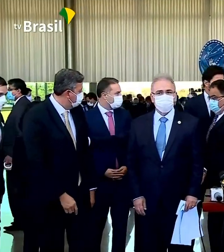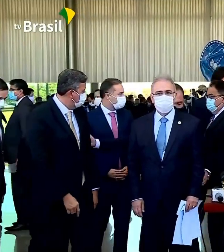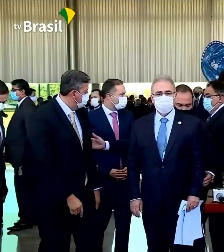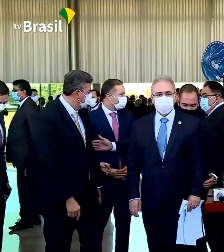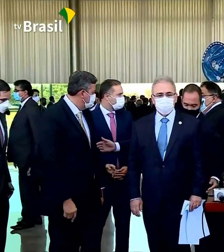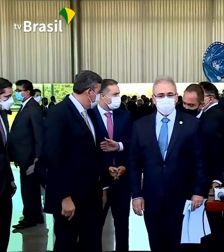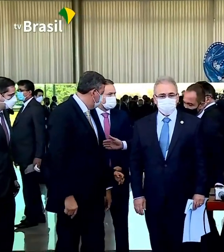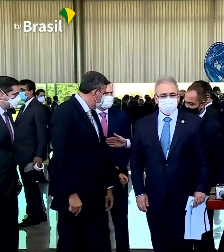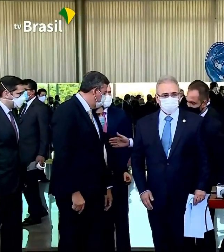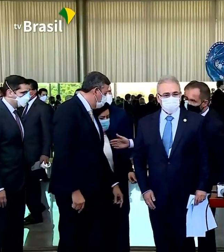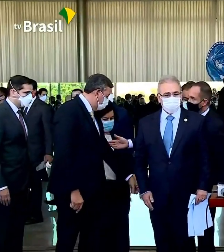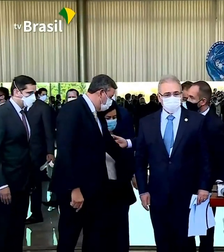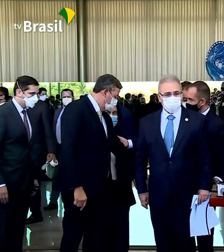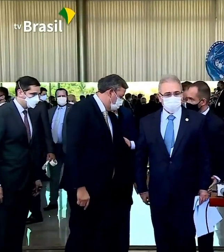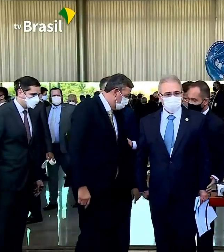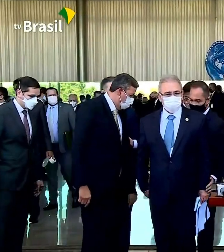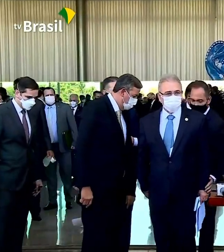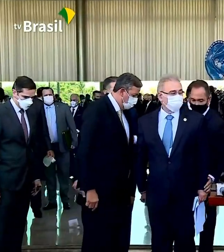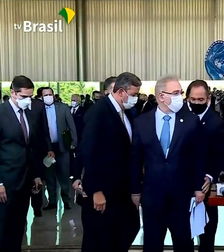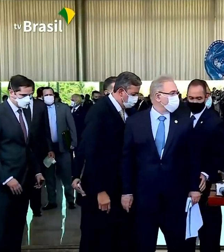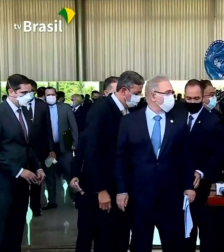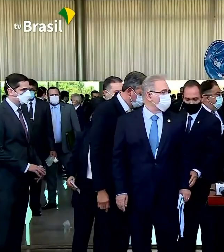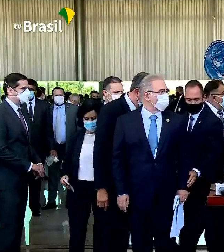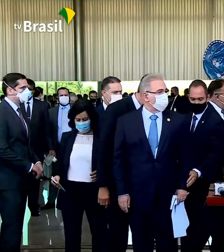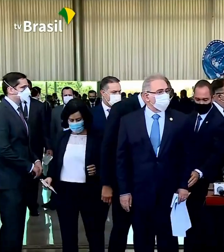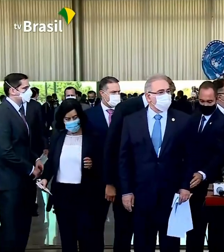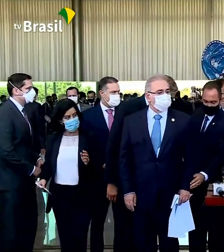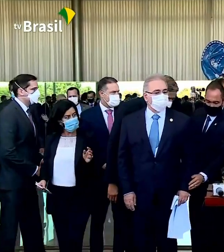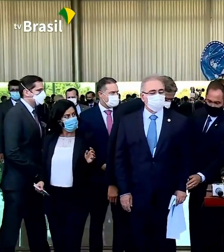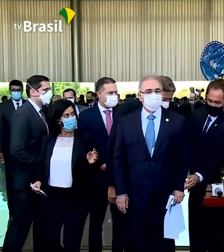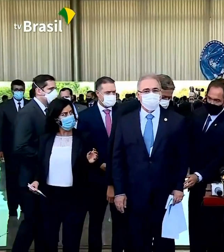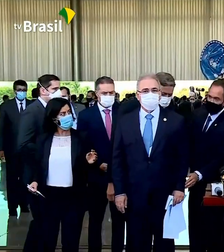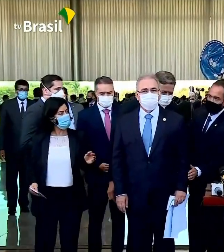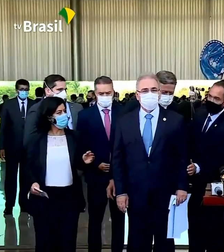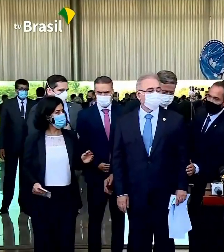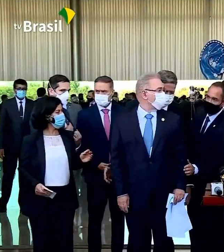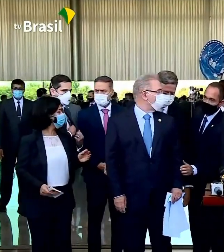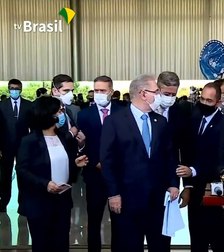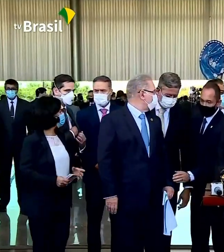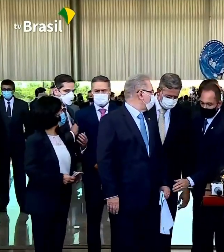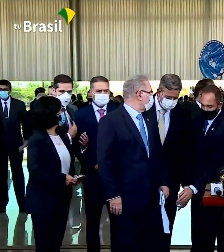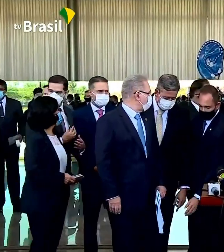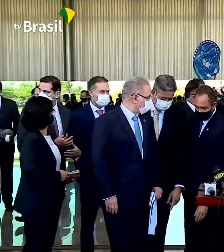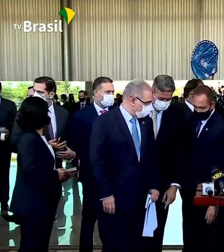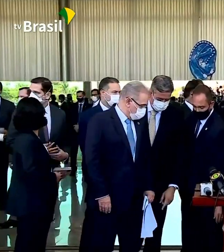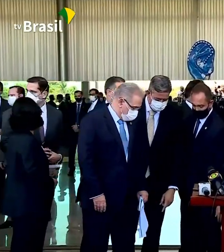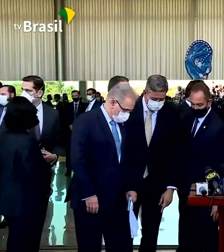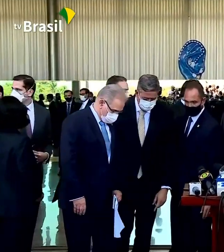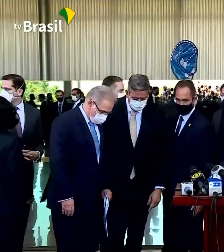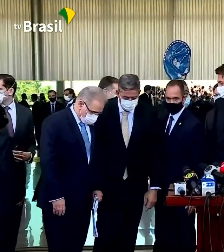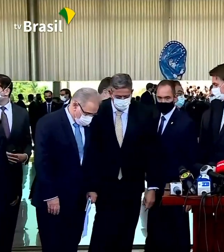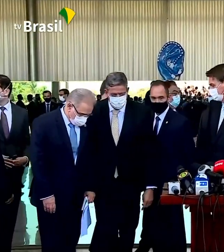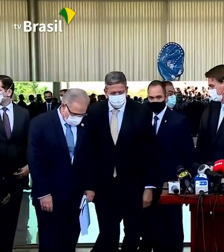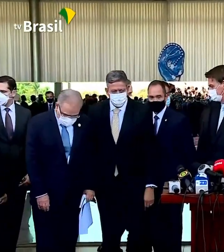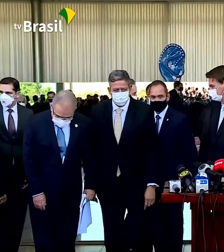Acho que o Fulvio não vem. Não, cara. Tem gênero também, não vem. É um governo agora.